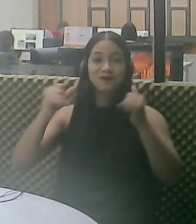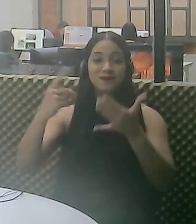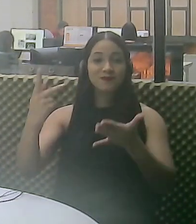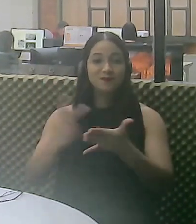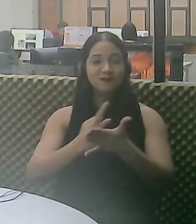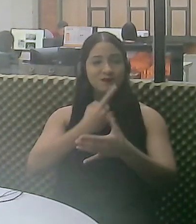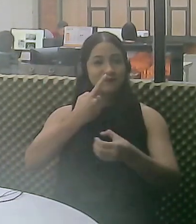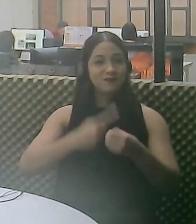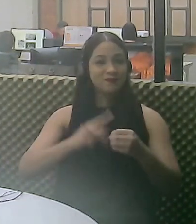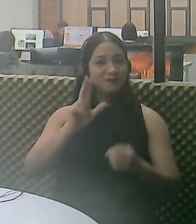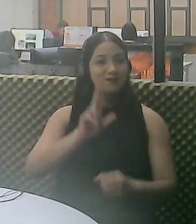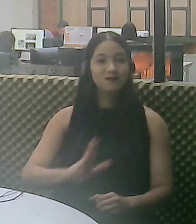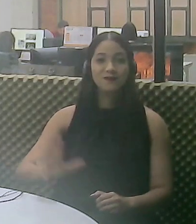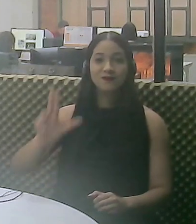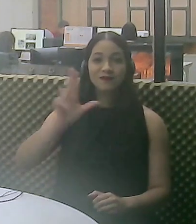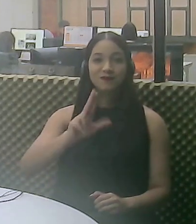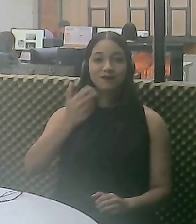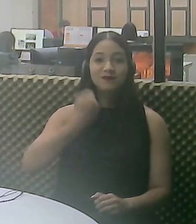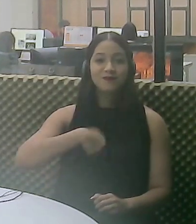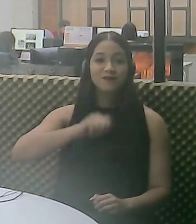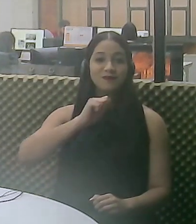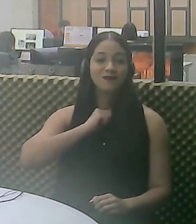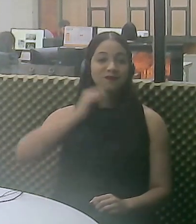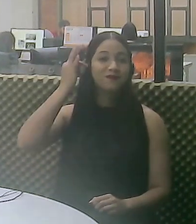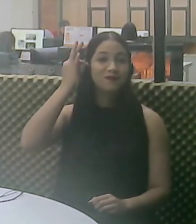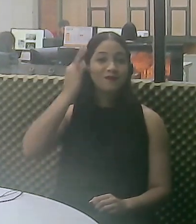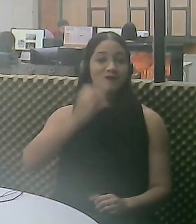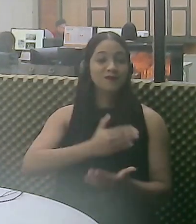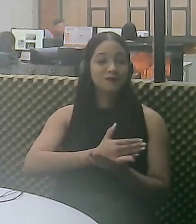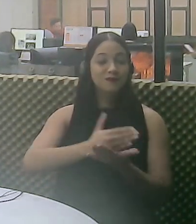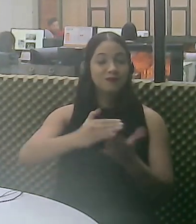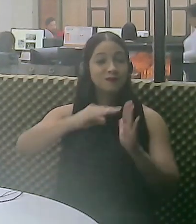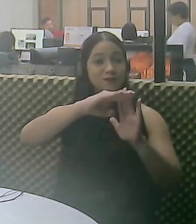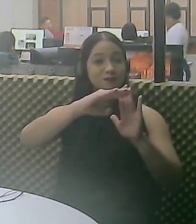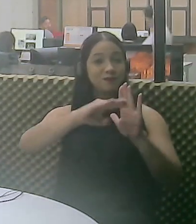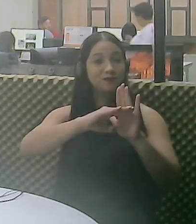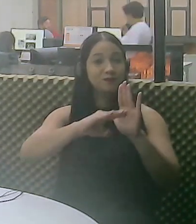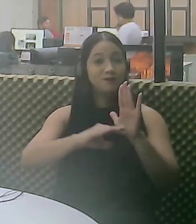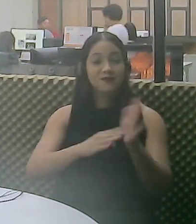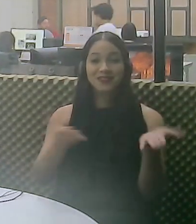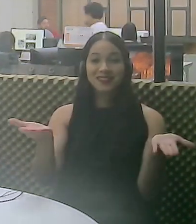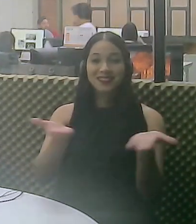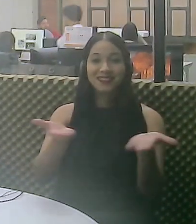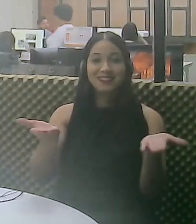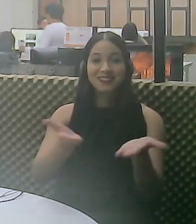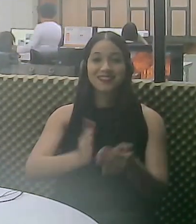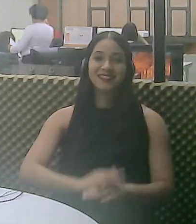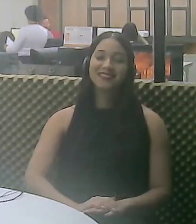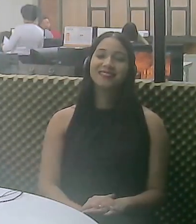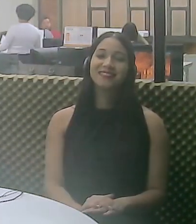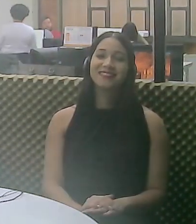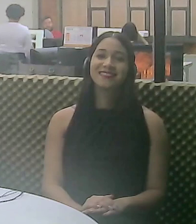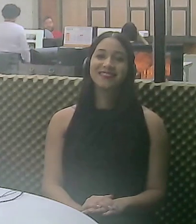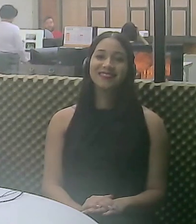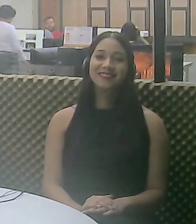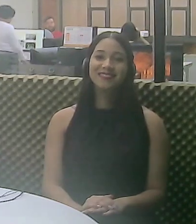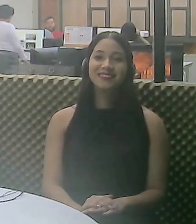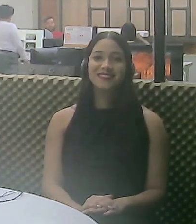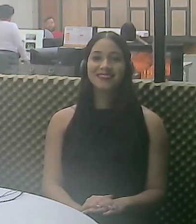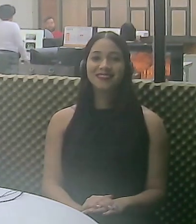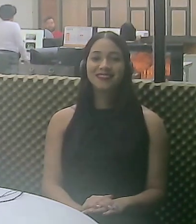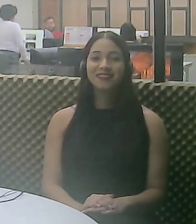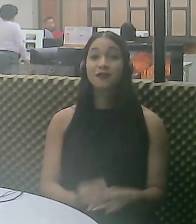fato acontece em Uberlândia. Eu sou o Fernando Cássio e começamos com os destaques da edição de hoje.